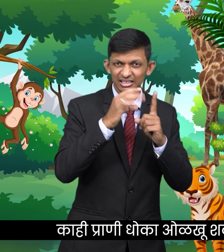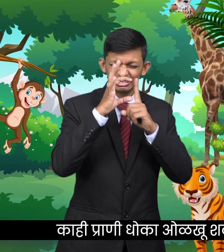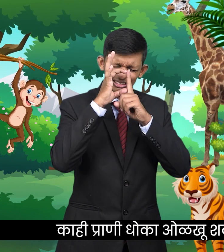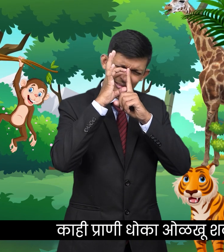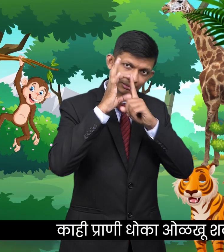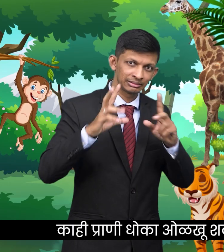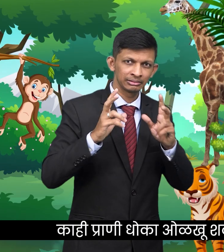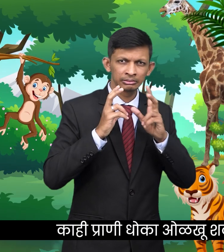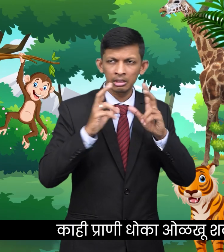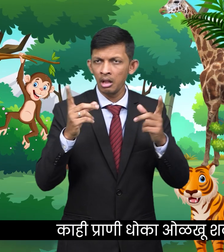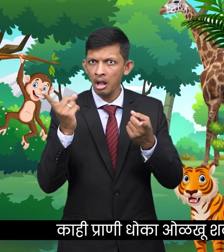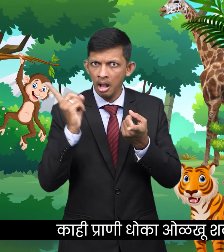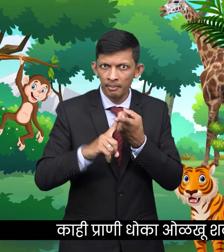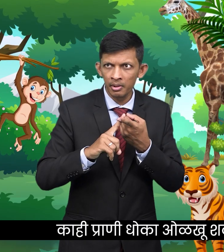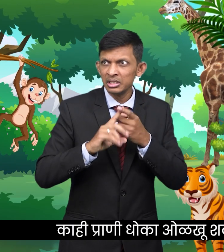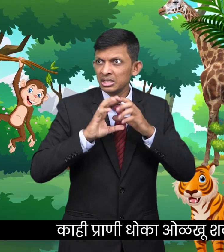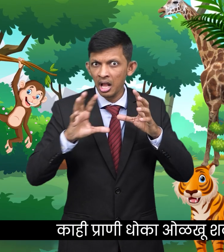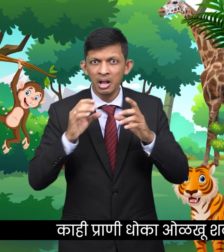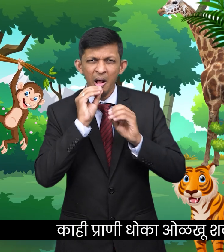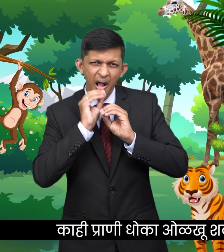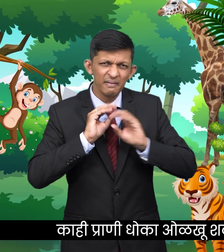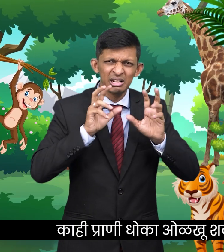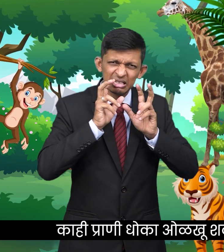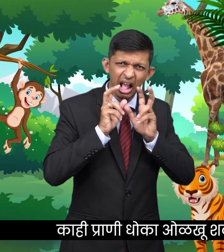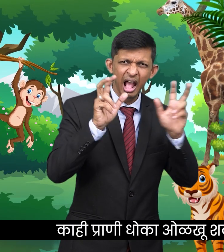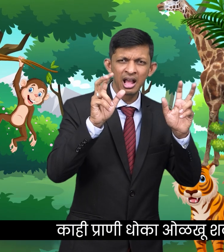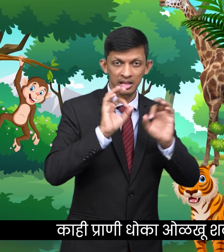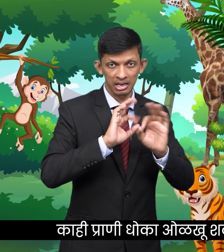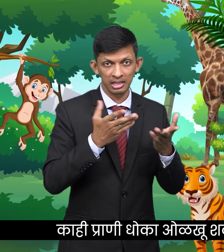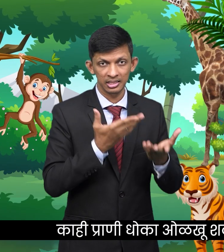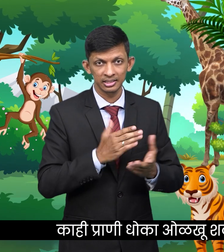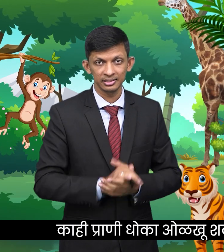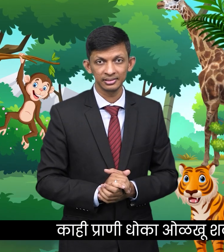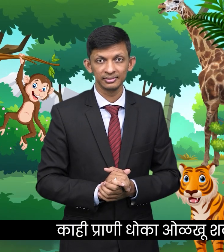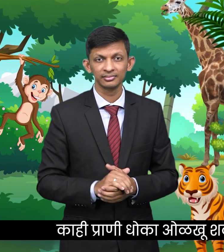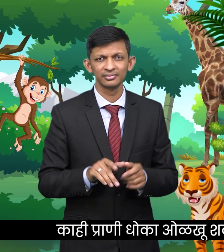काही प्राणी धोका ओळखू शकतात आणि धोक्याचा इशारा देऊ शकतात.